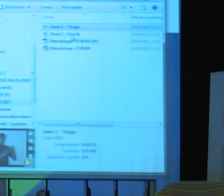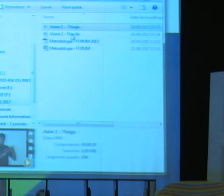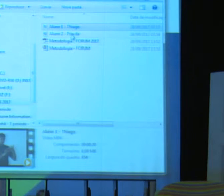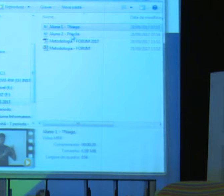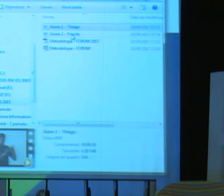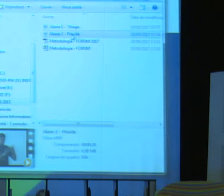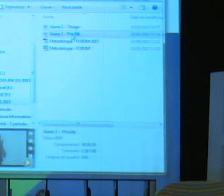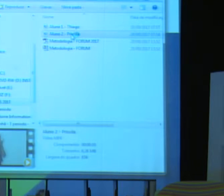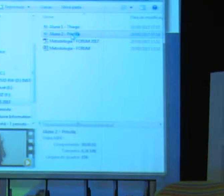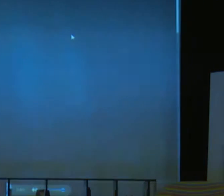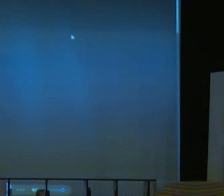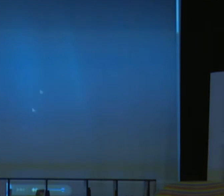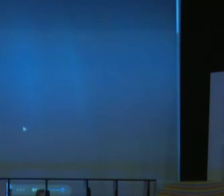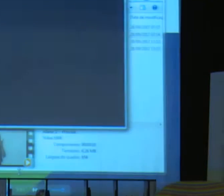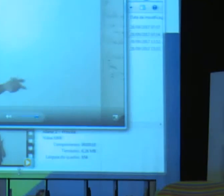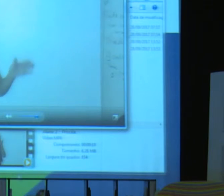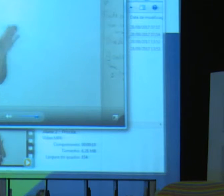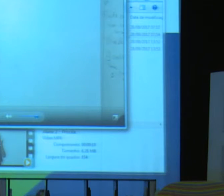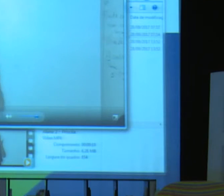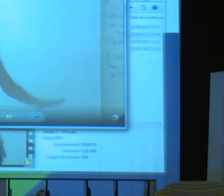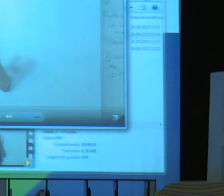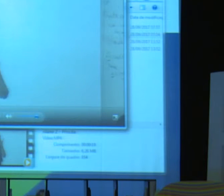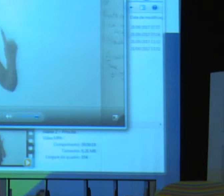Agora é uma aluna surda.